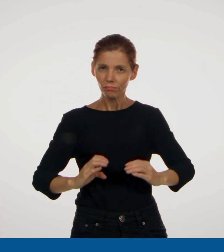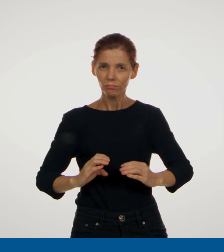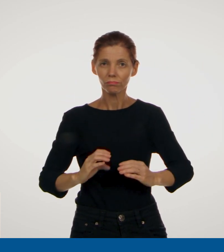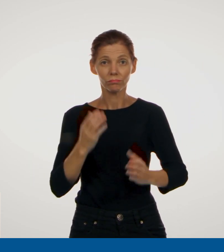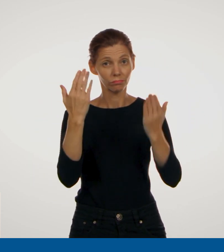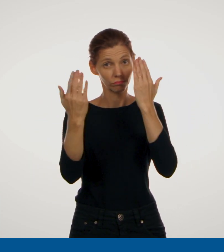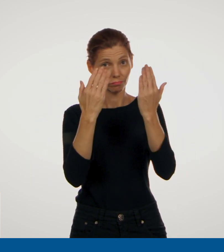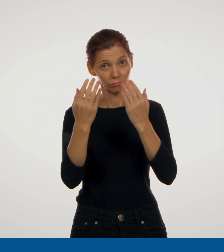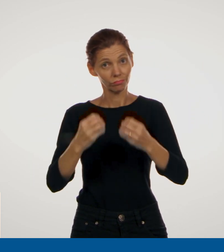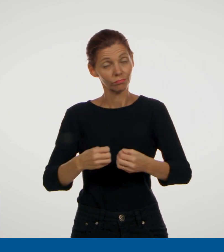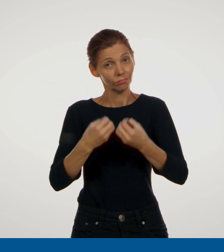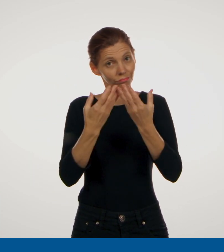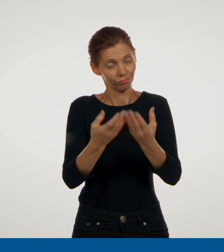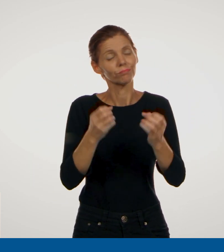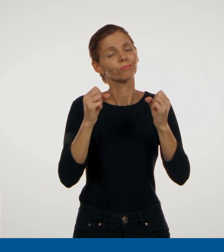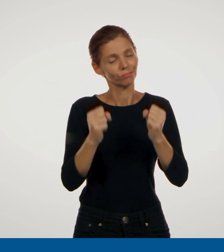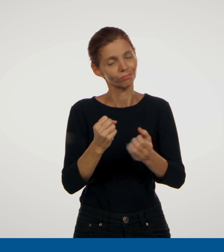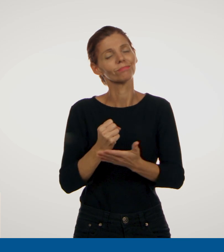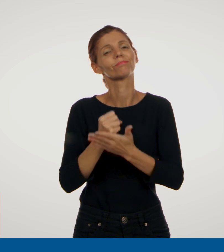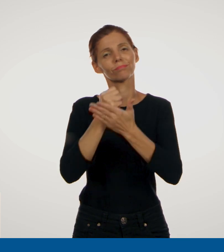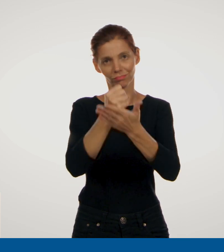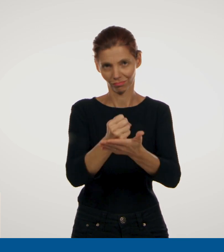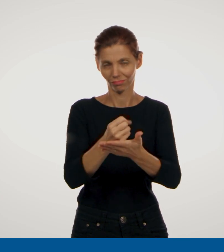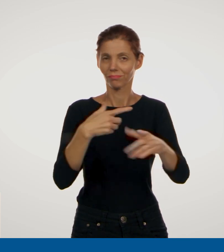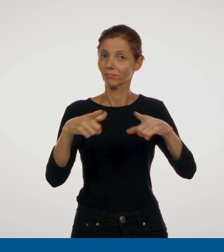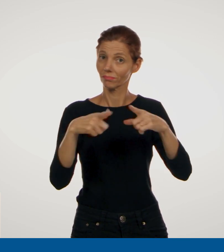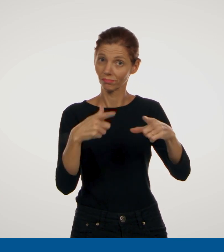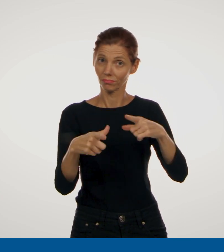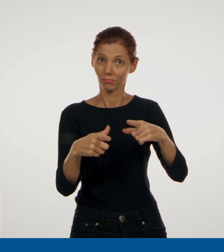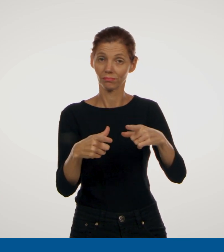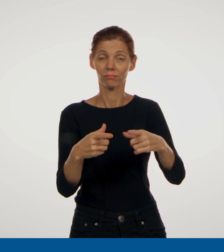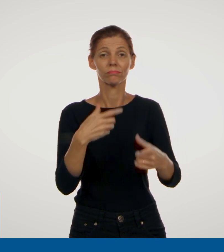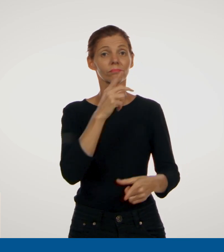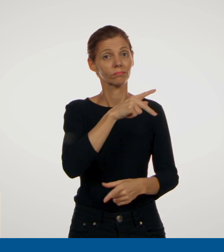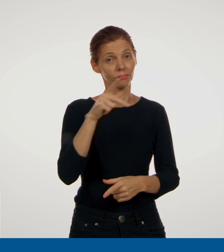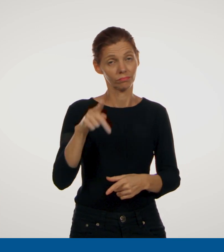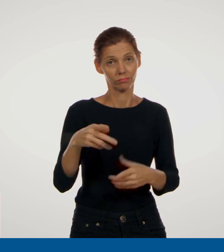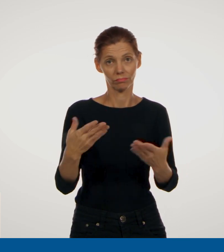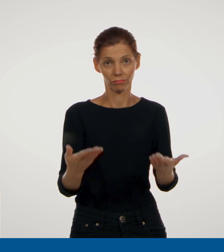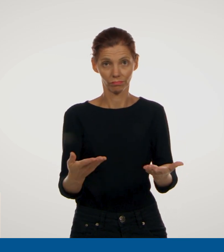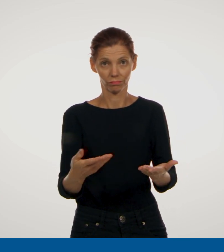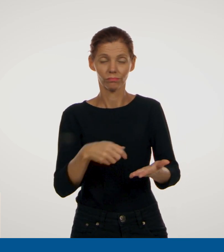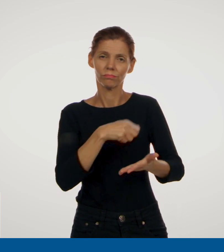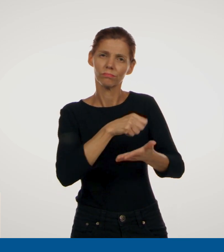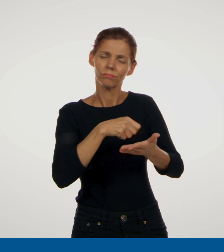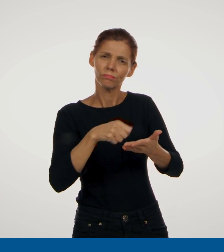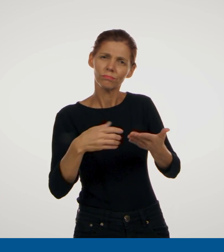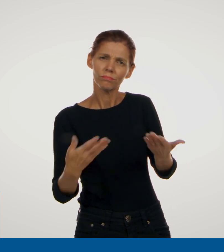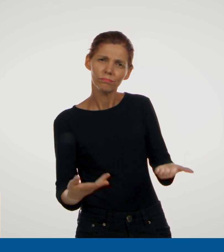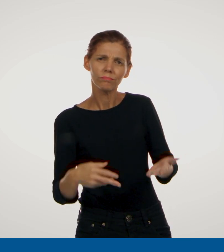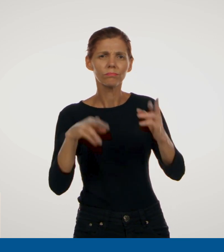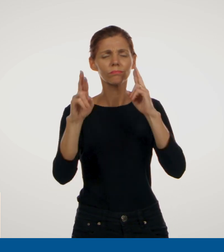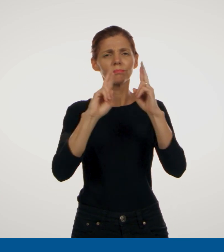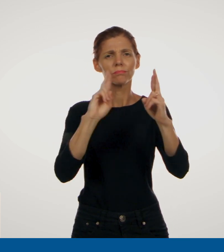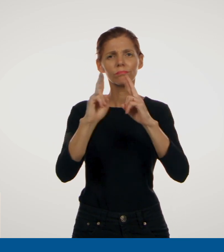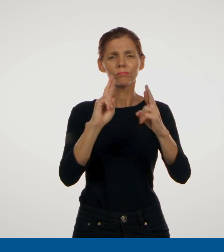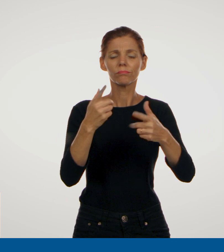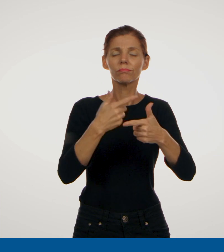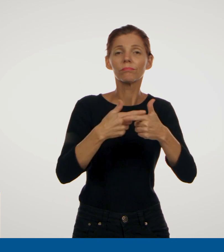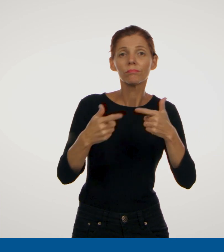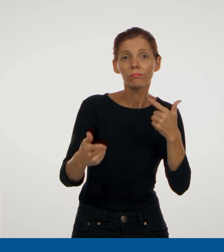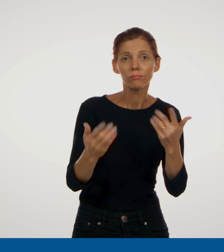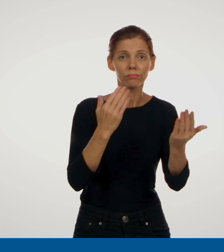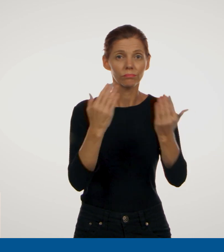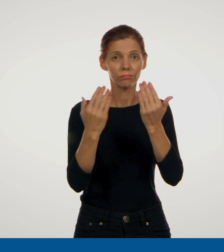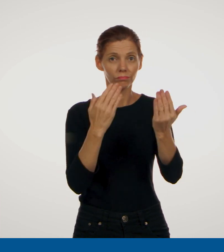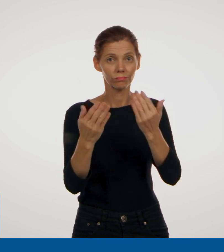oferecidas pela psicologia podem ajudar o trabalho do professor. Assim, tentaremos escrever sobre as relações e implicações